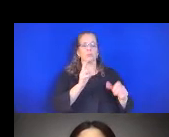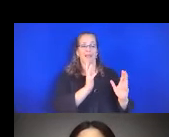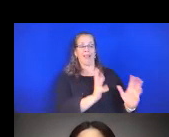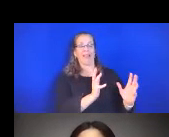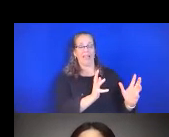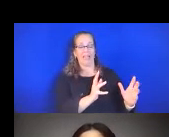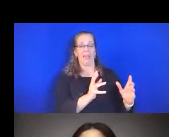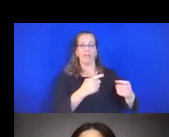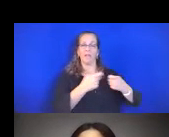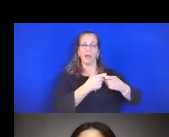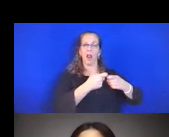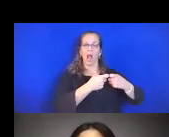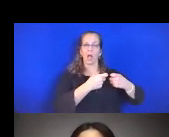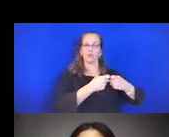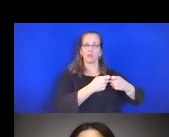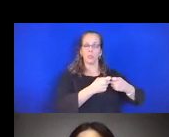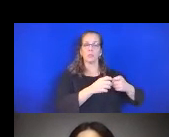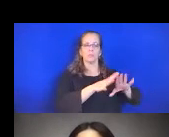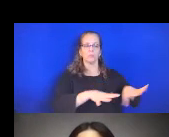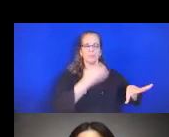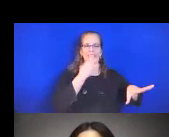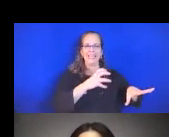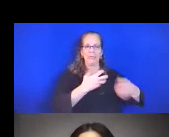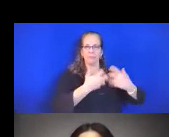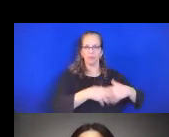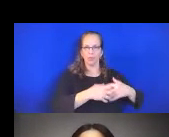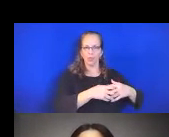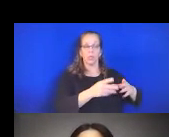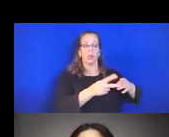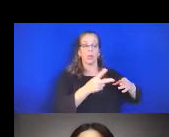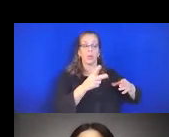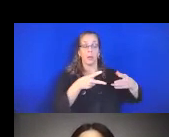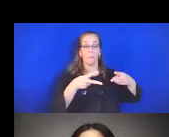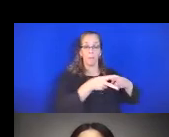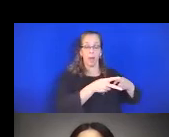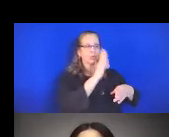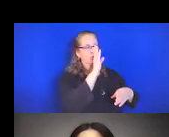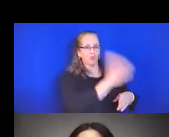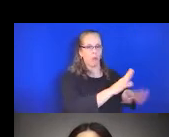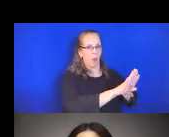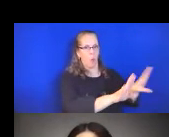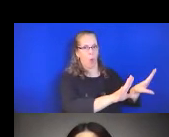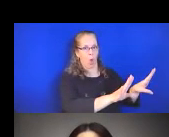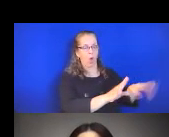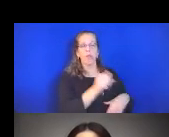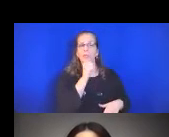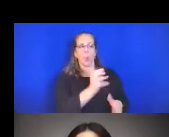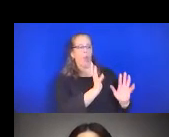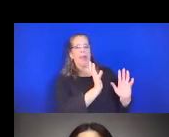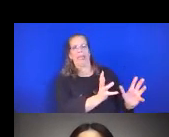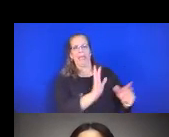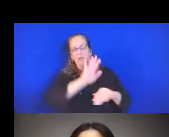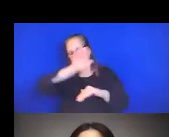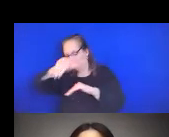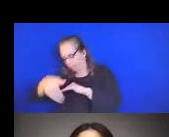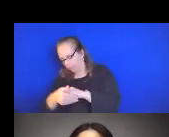诉。还有如果你是用这个区域性的这种供暖